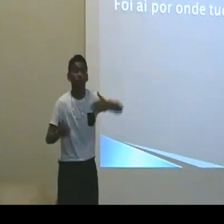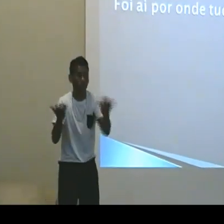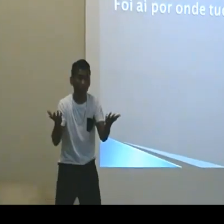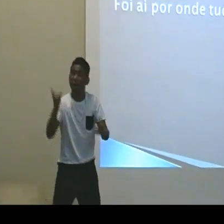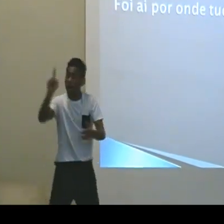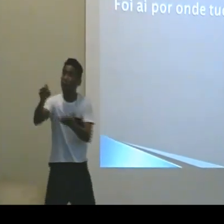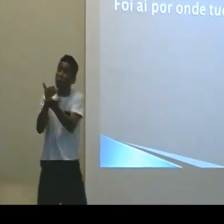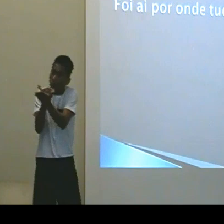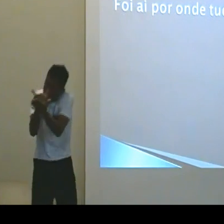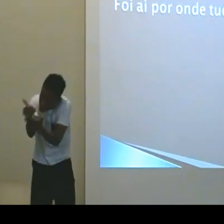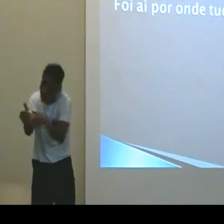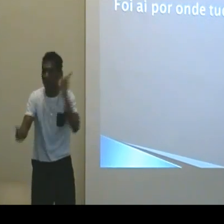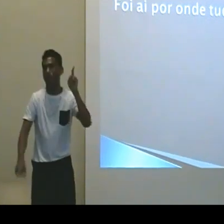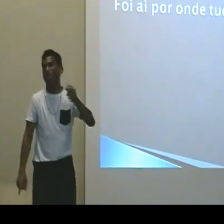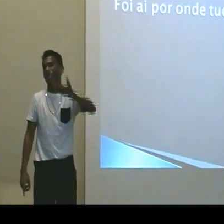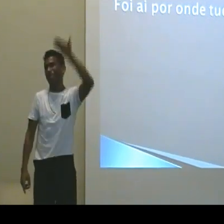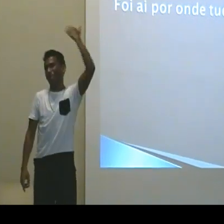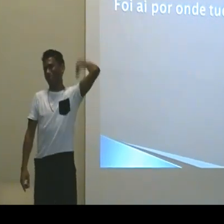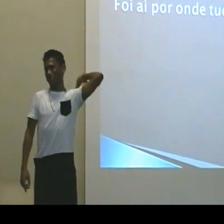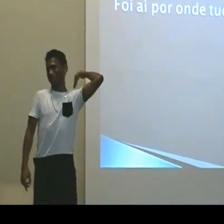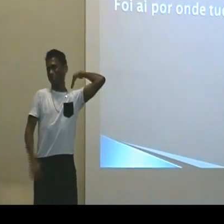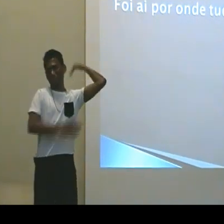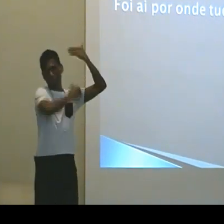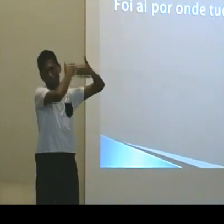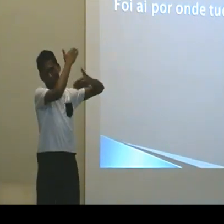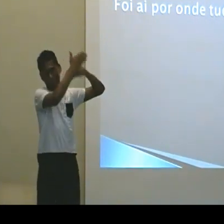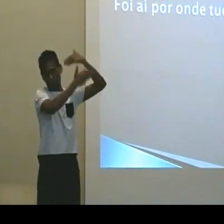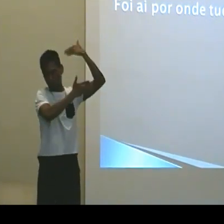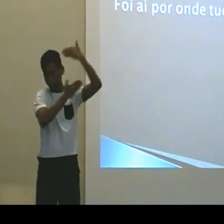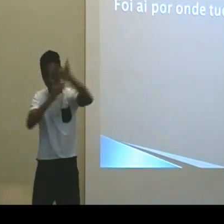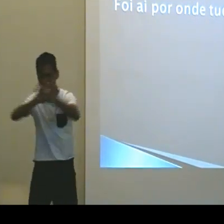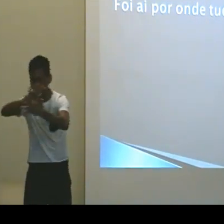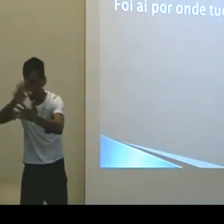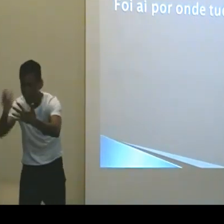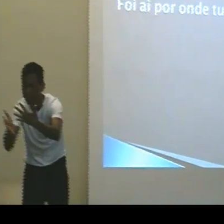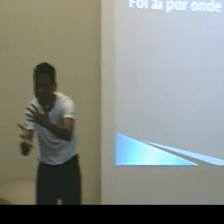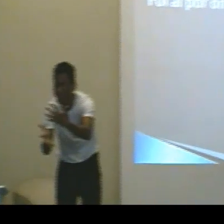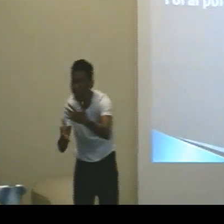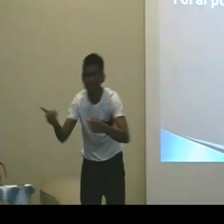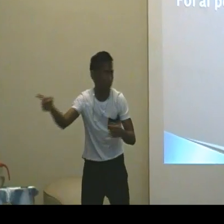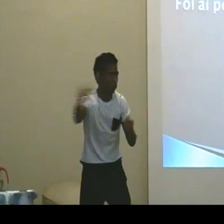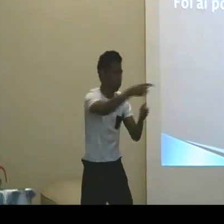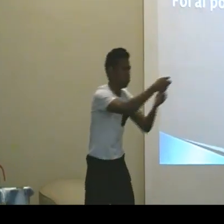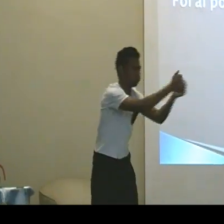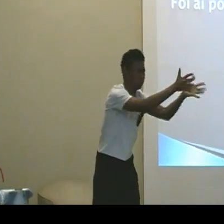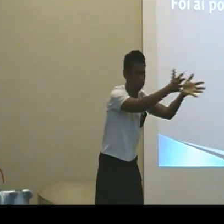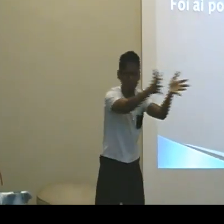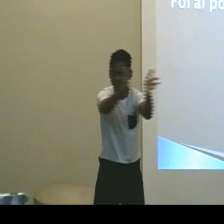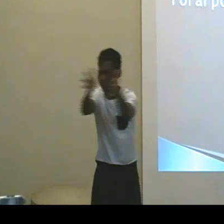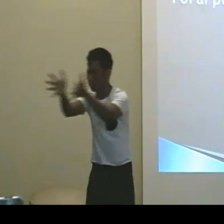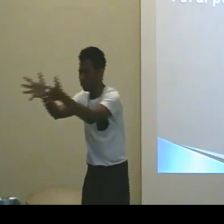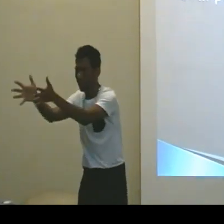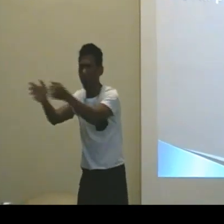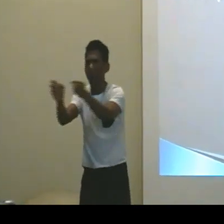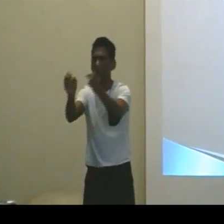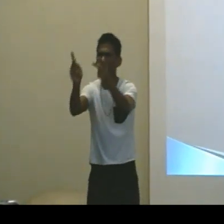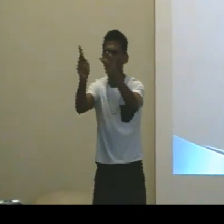Foi por onde tudo começou, né? Esses são os inícios, né? São os princípios da língua de sinais. Hoje